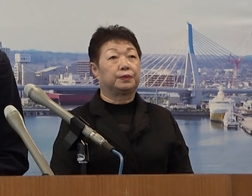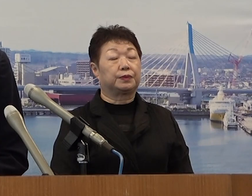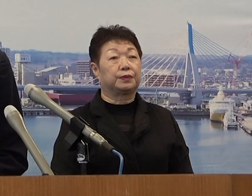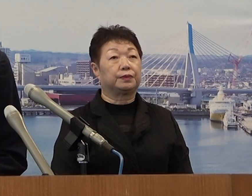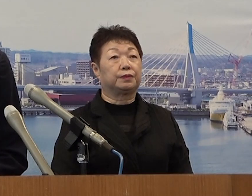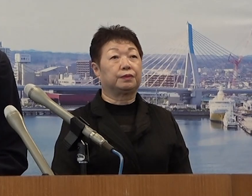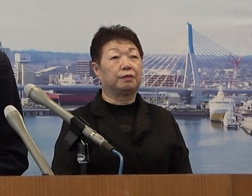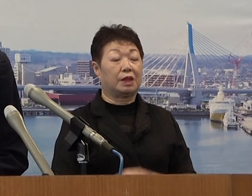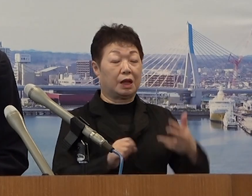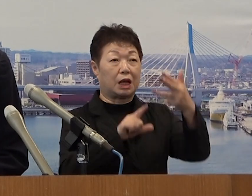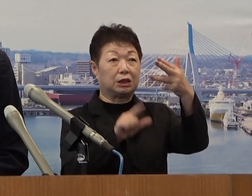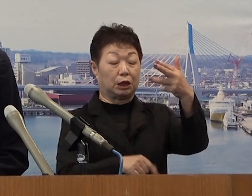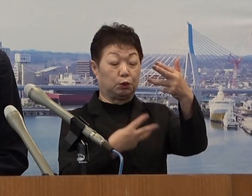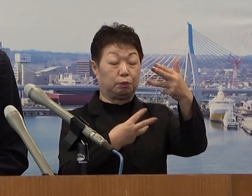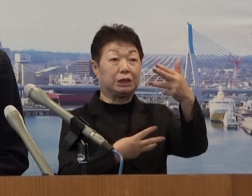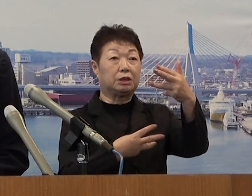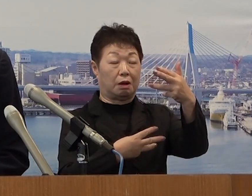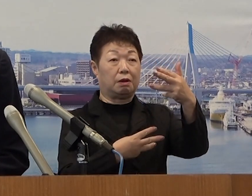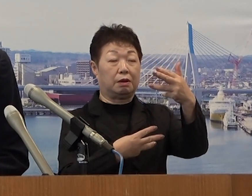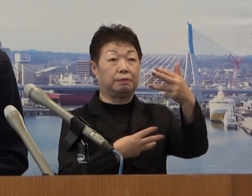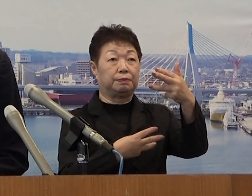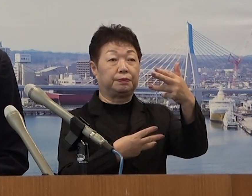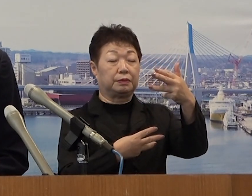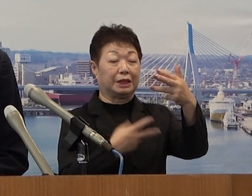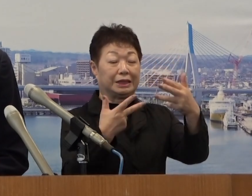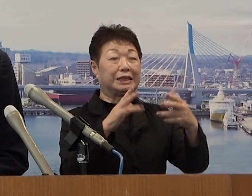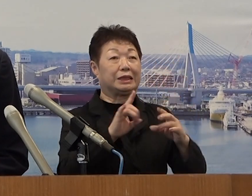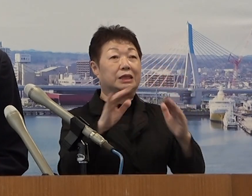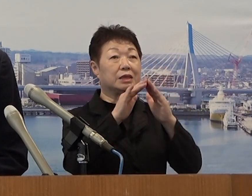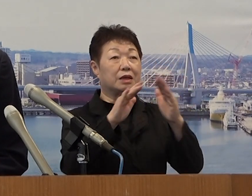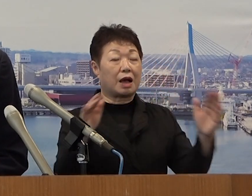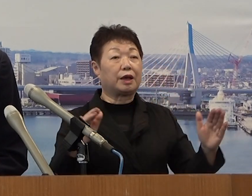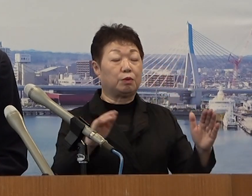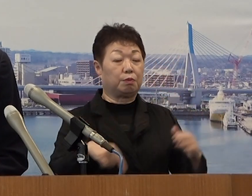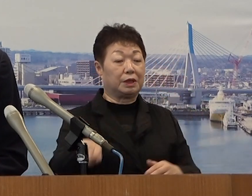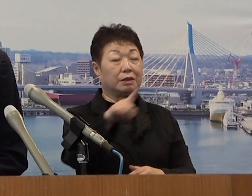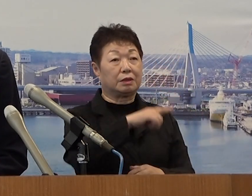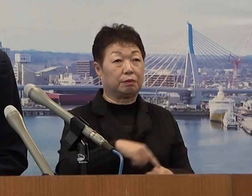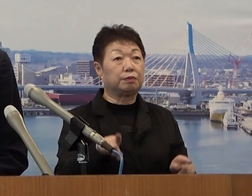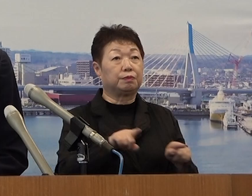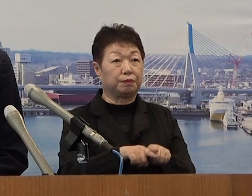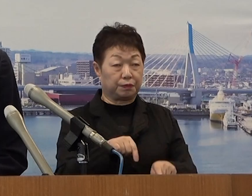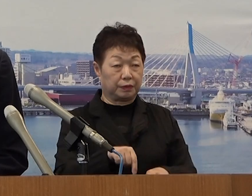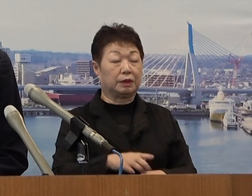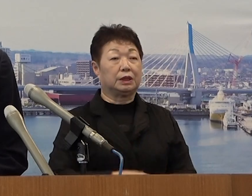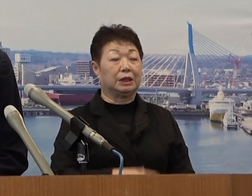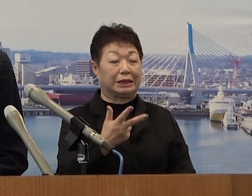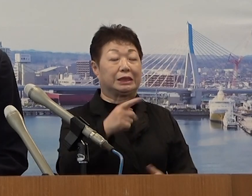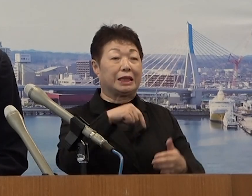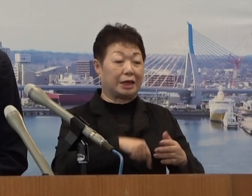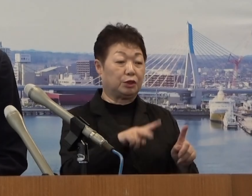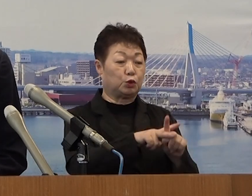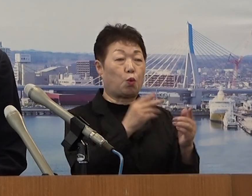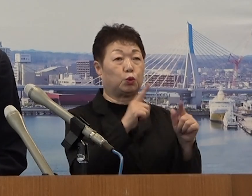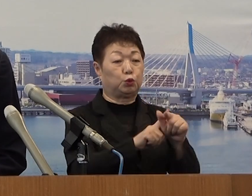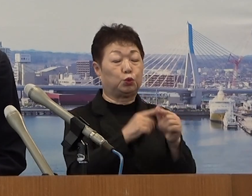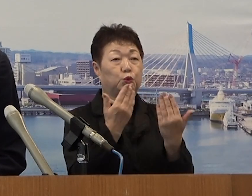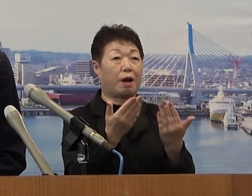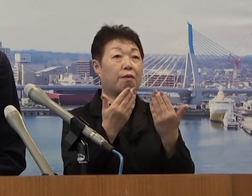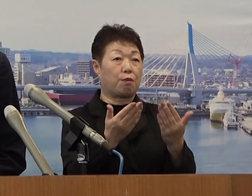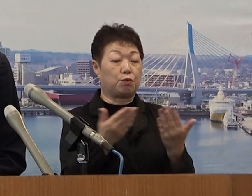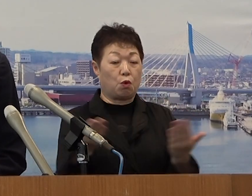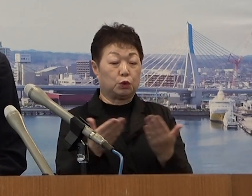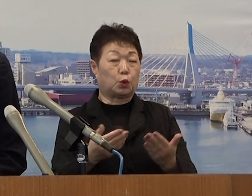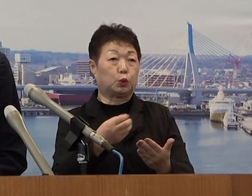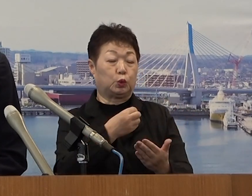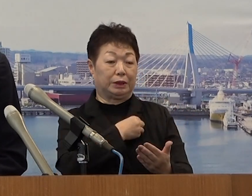また8月3日に市議会超党派の皆様から市内小中学校の職員